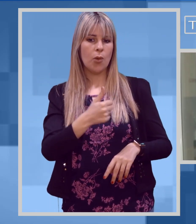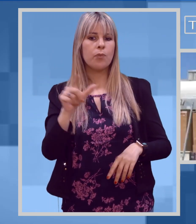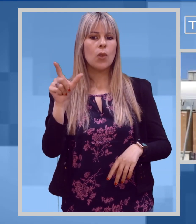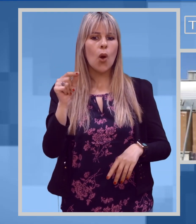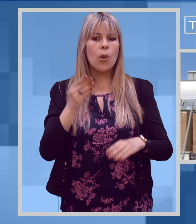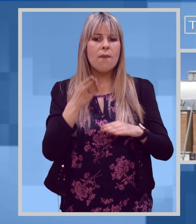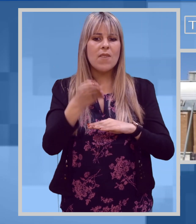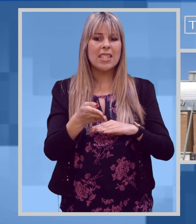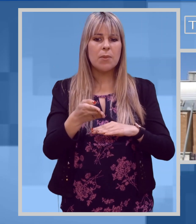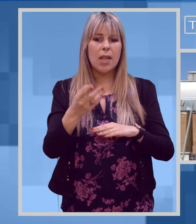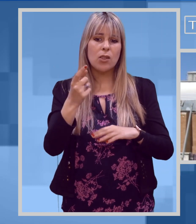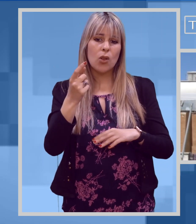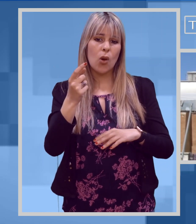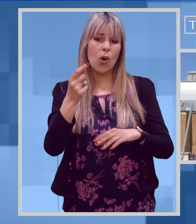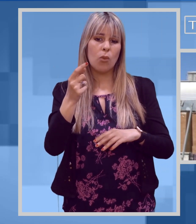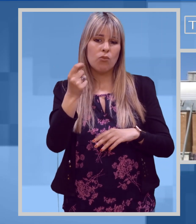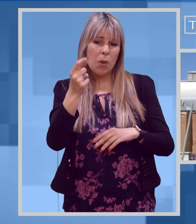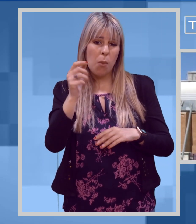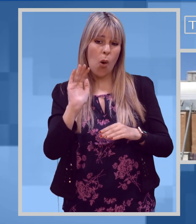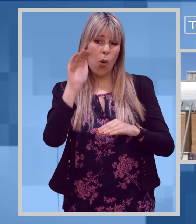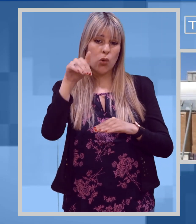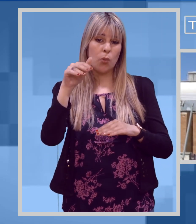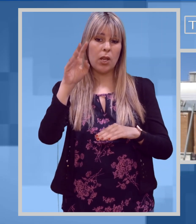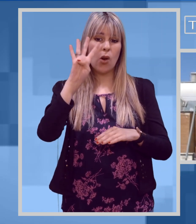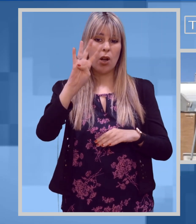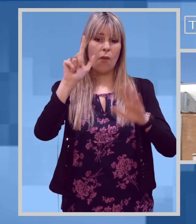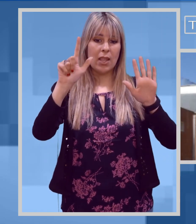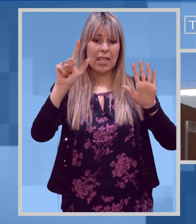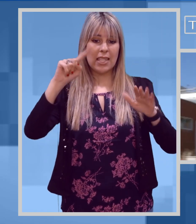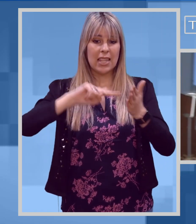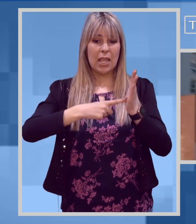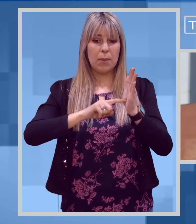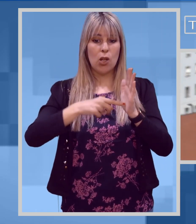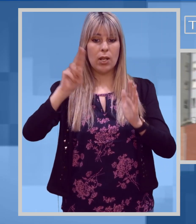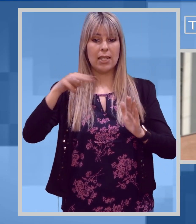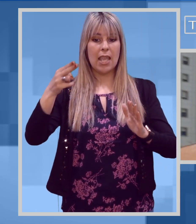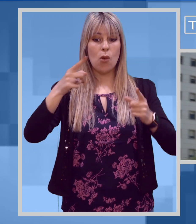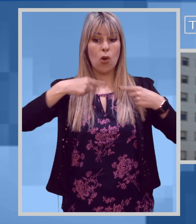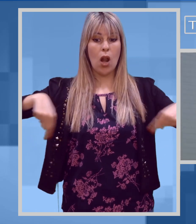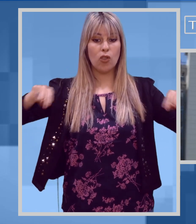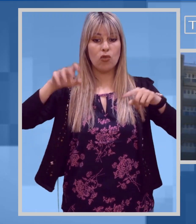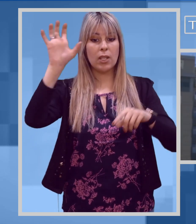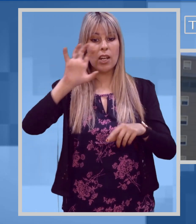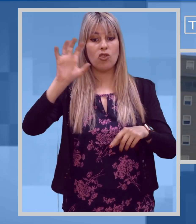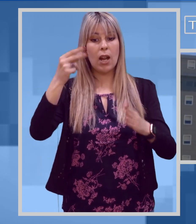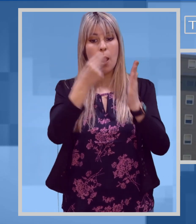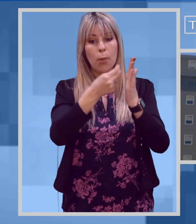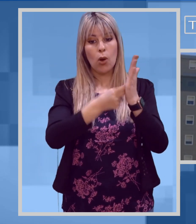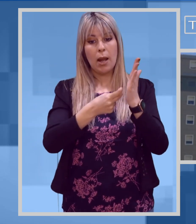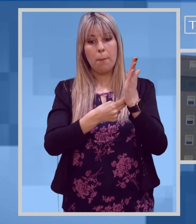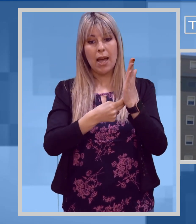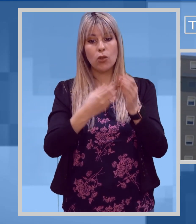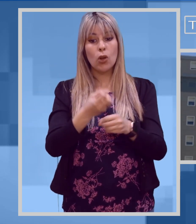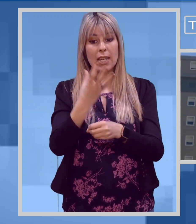Con un investimento di poco superiore ai 97 milioni di euro, la Giunta regionale ha programmato le risorse destinate